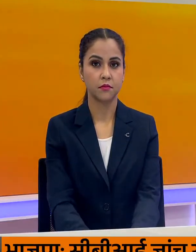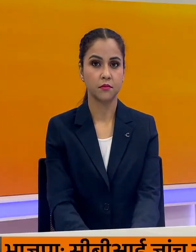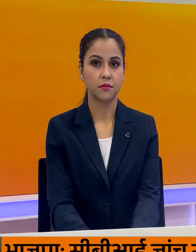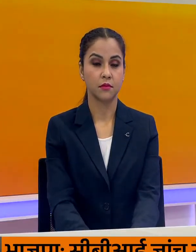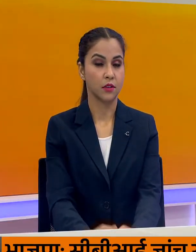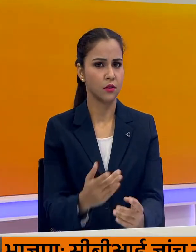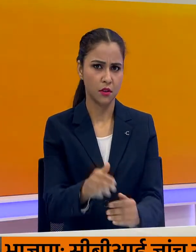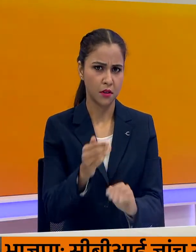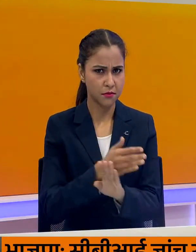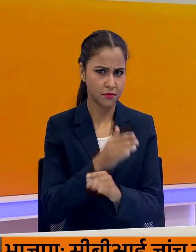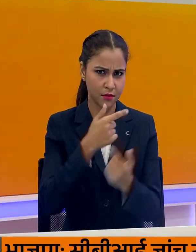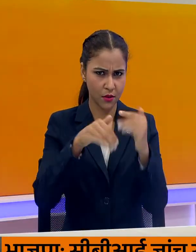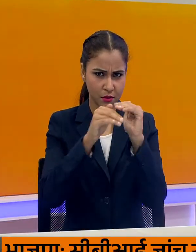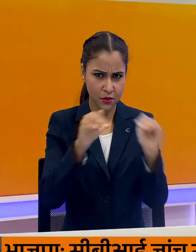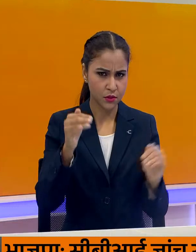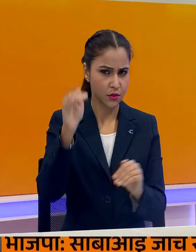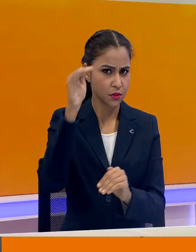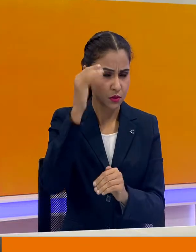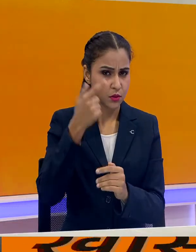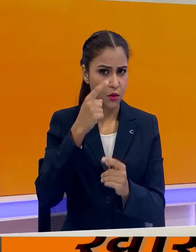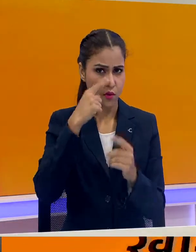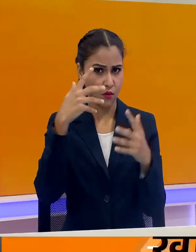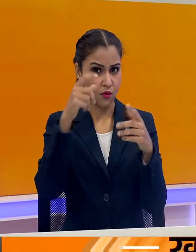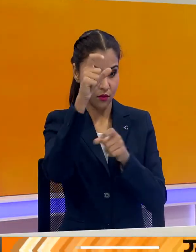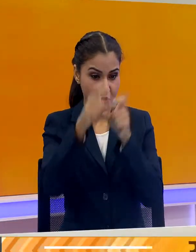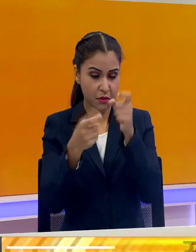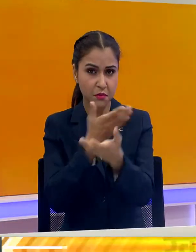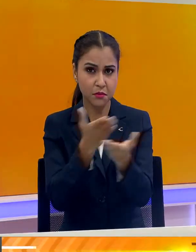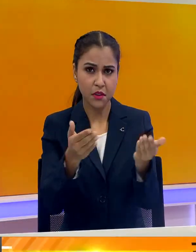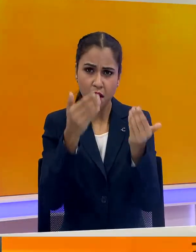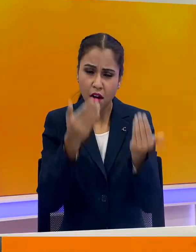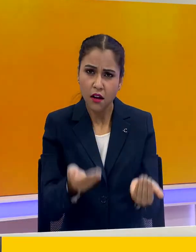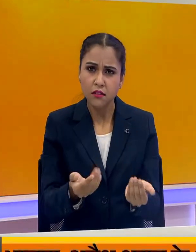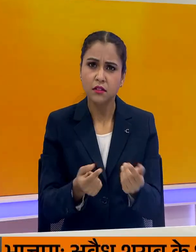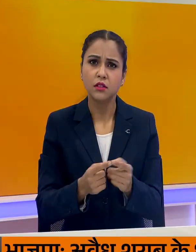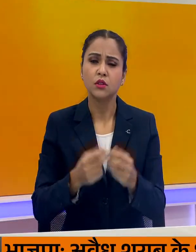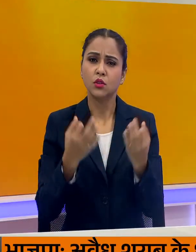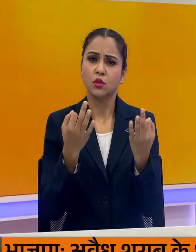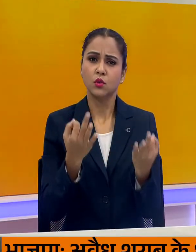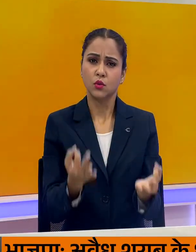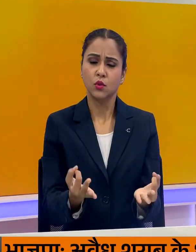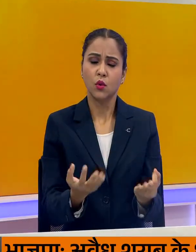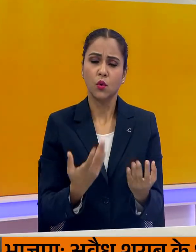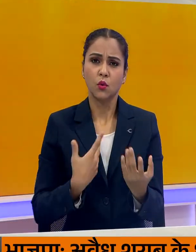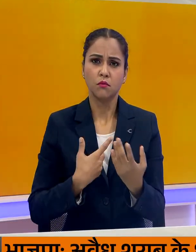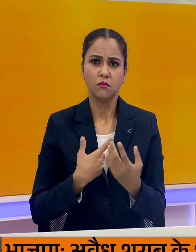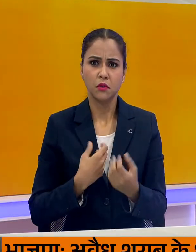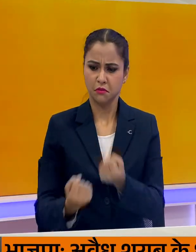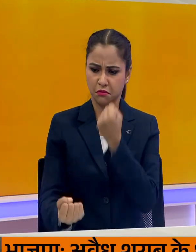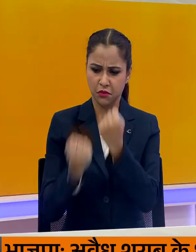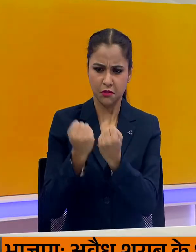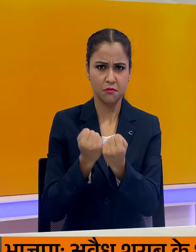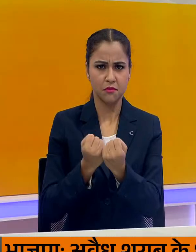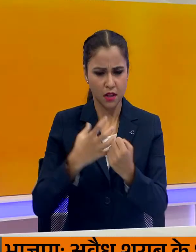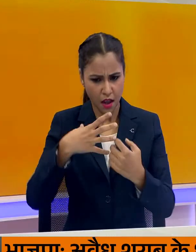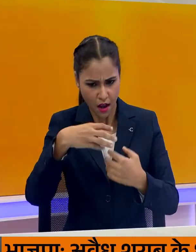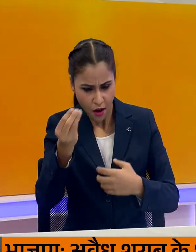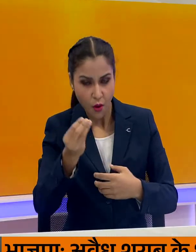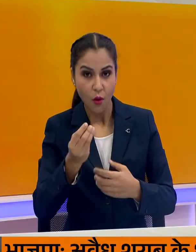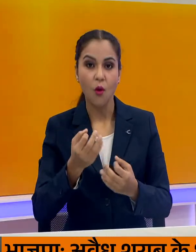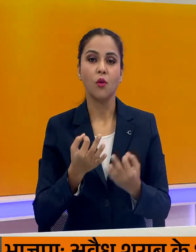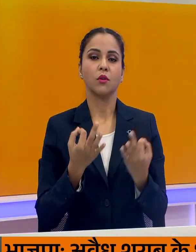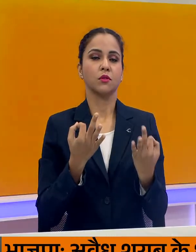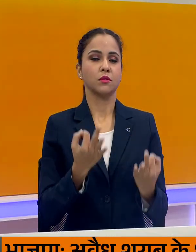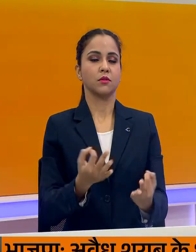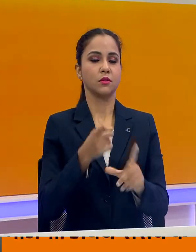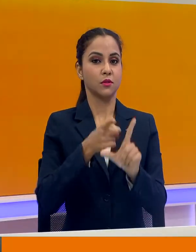आपने सुना स्टूडेंट्स को, फीमेल स्टूडेंट्स को, आज की युवा जनरेशन है जो कहती है कि जिम से ज़रा बाहर निकले और योगा की